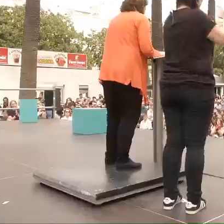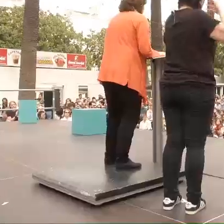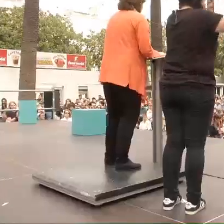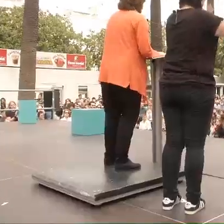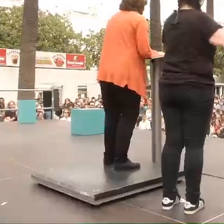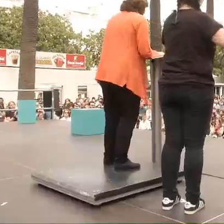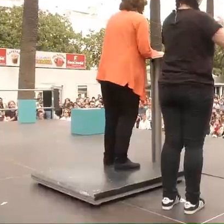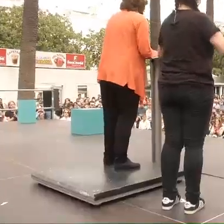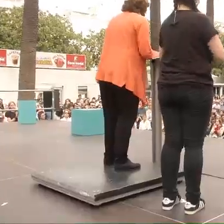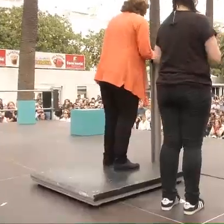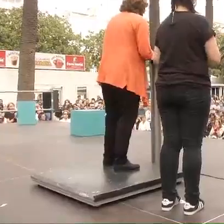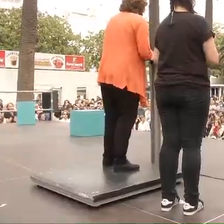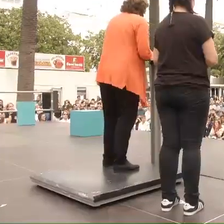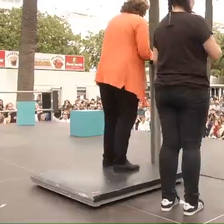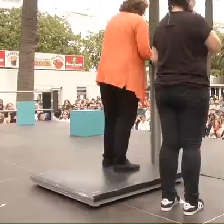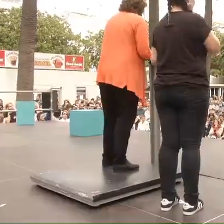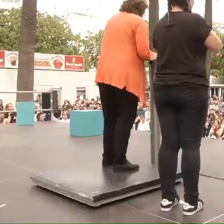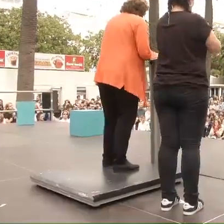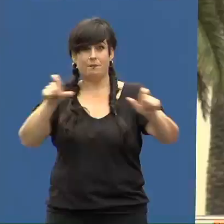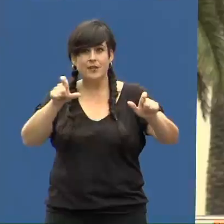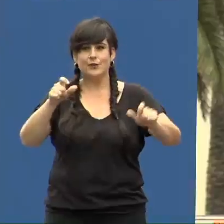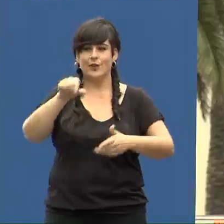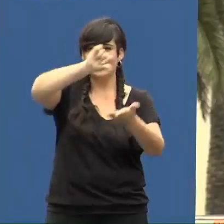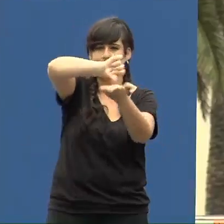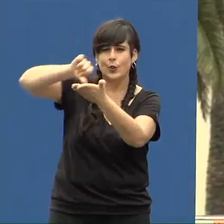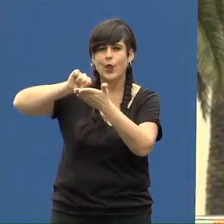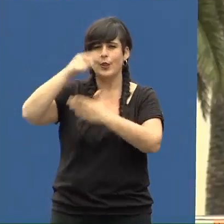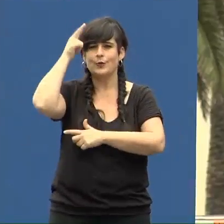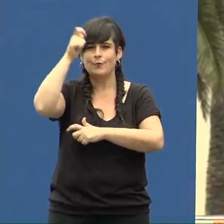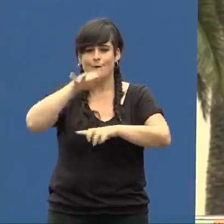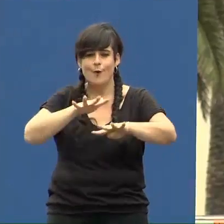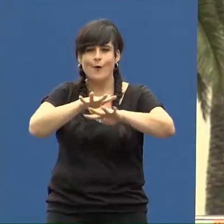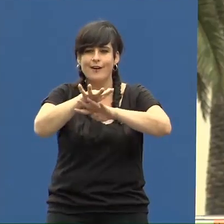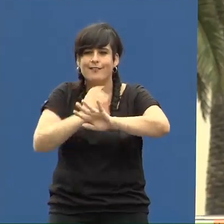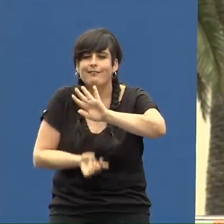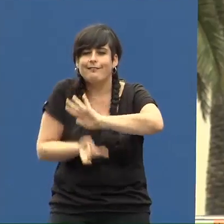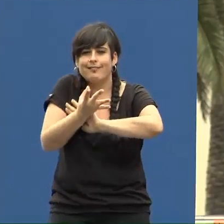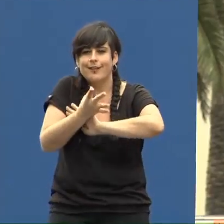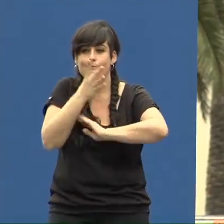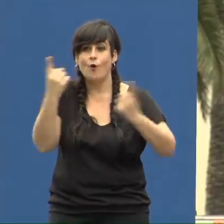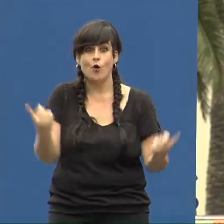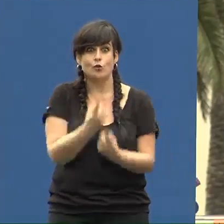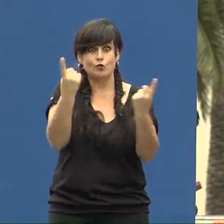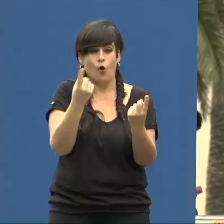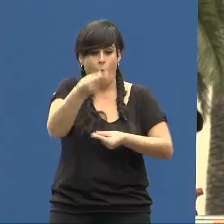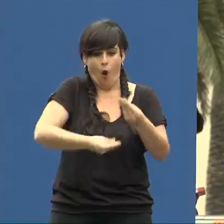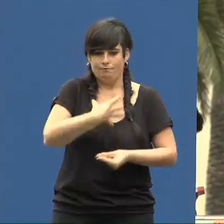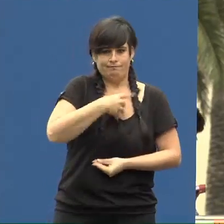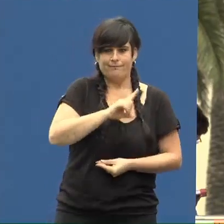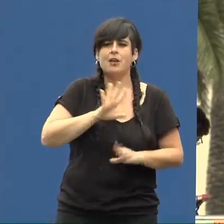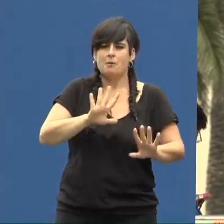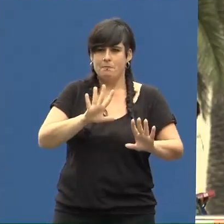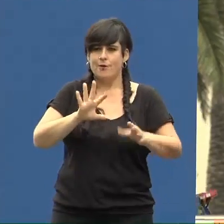tejer redes de personas, de ciudades y de pueblos, porque solas no podremos, pero con amigos y con amigas